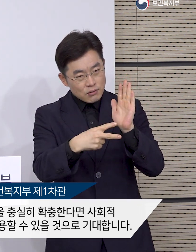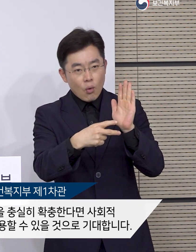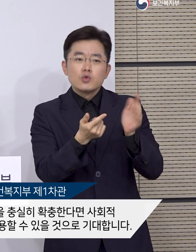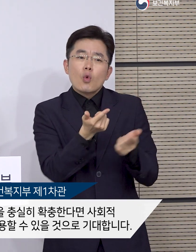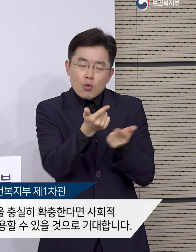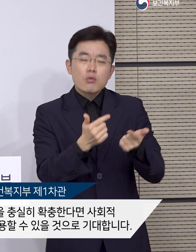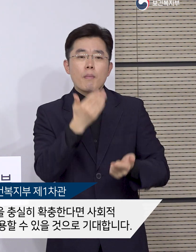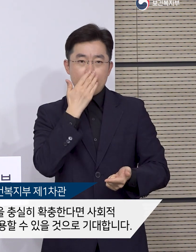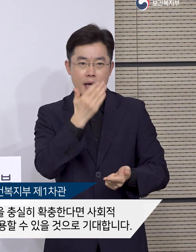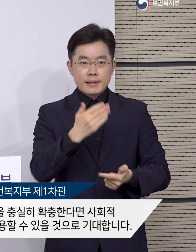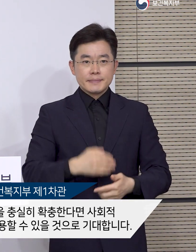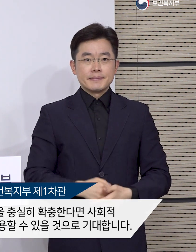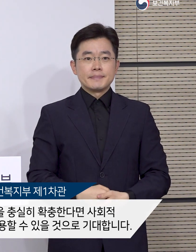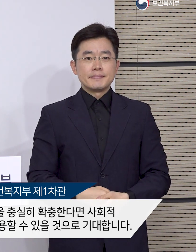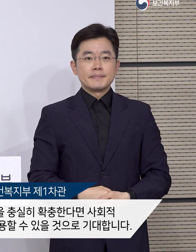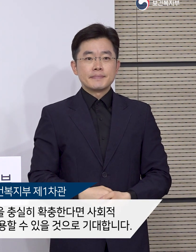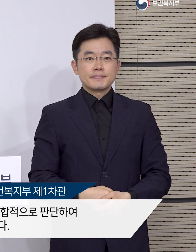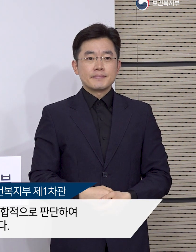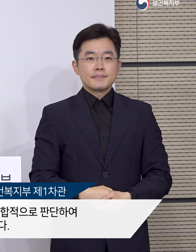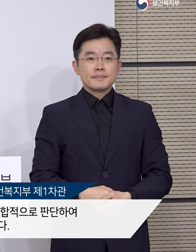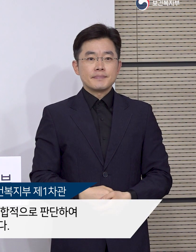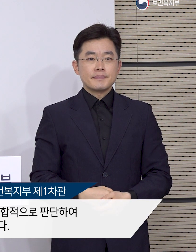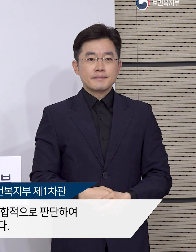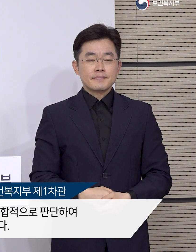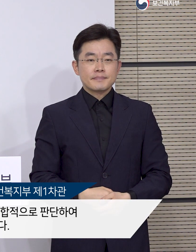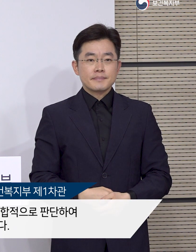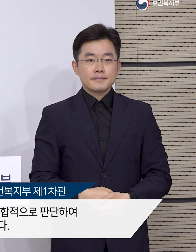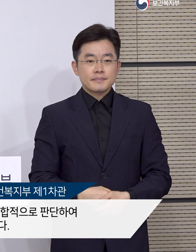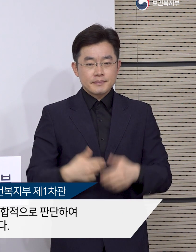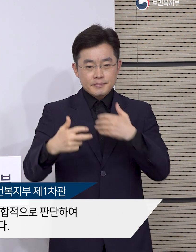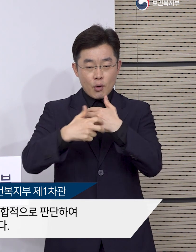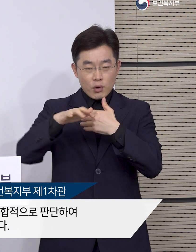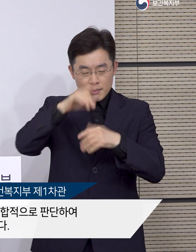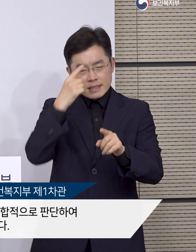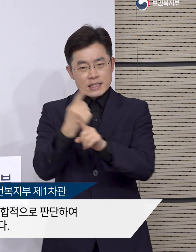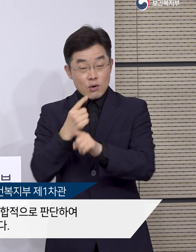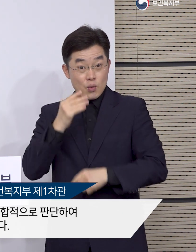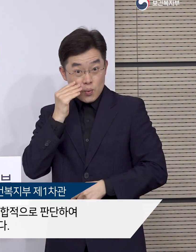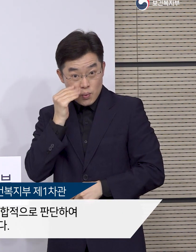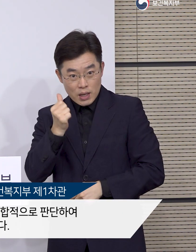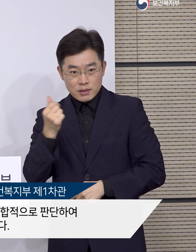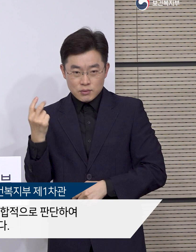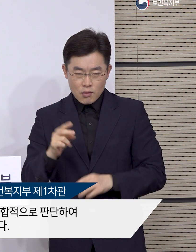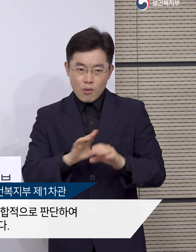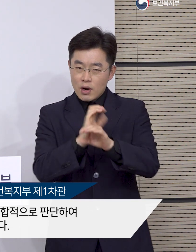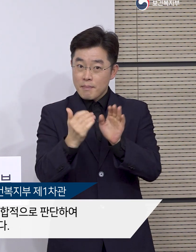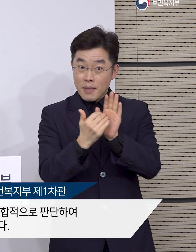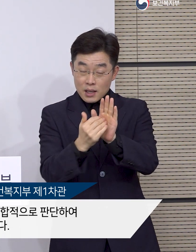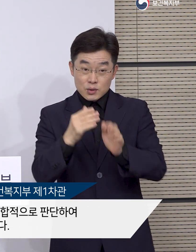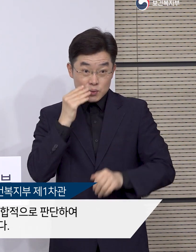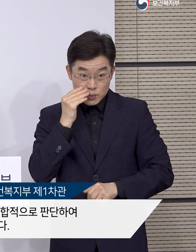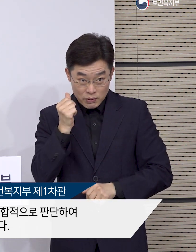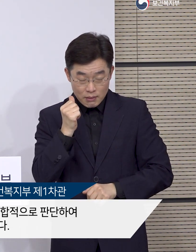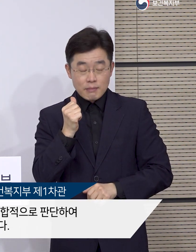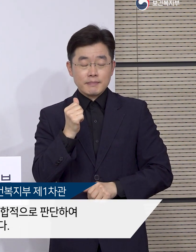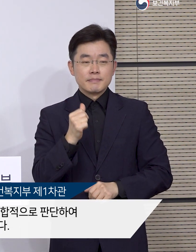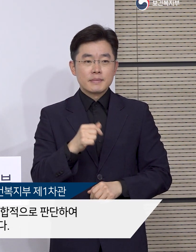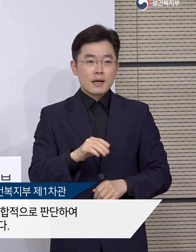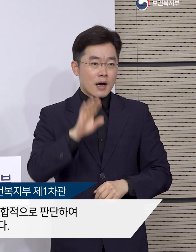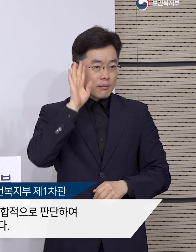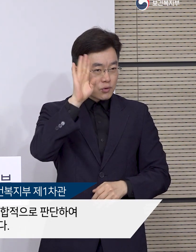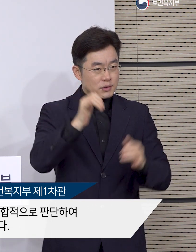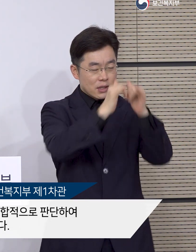수 있을 것으로 기대합니다. 우리 의료체계의 역량과 방역적 필요성 등을 종합적으로